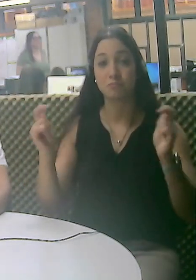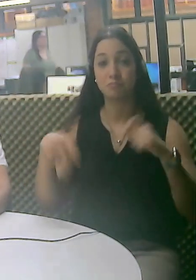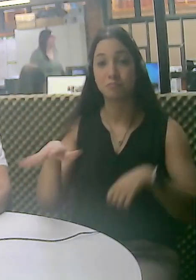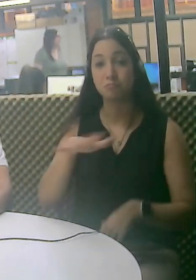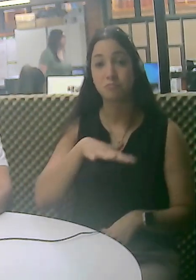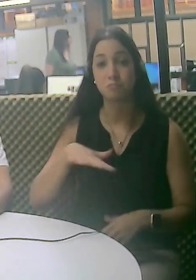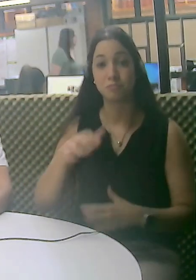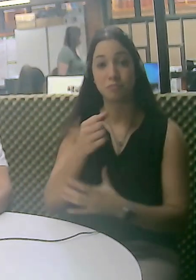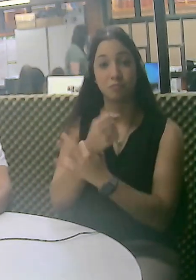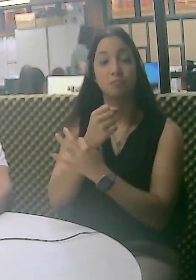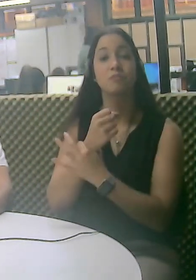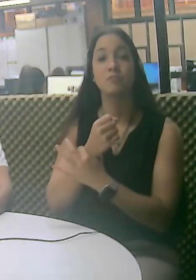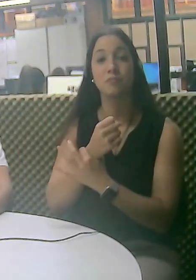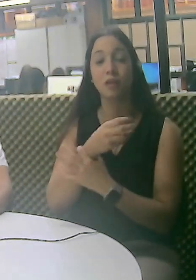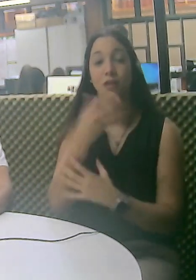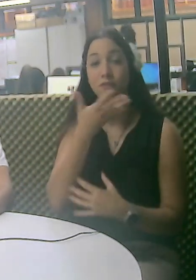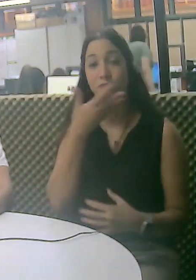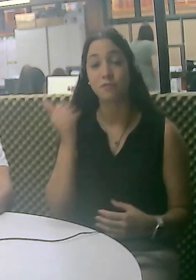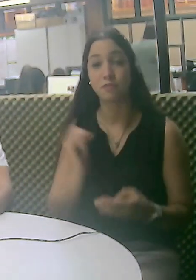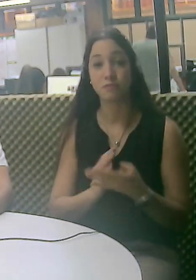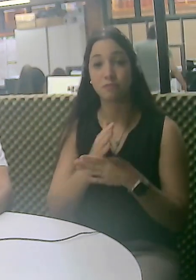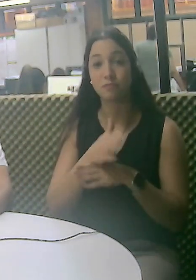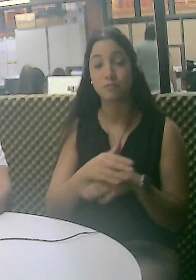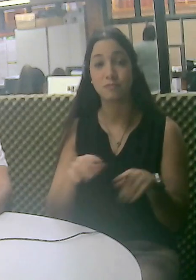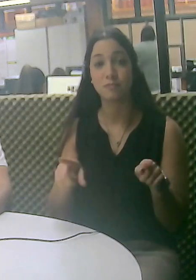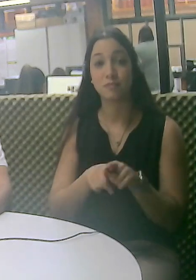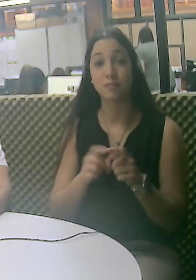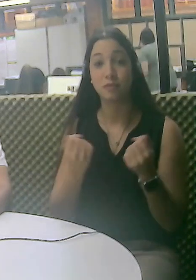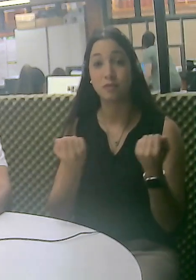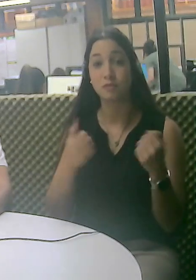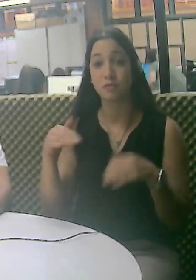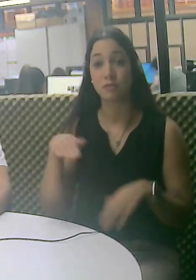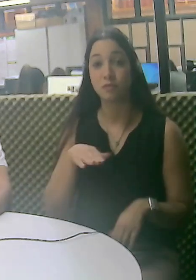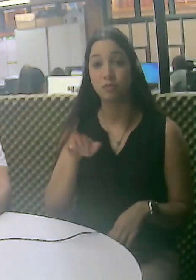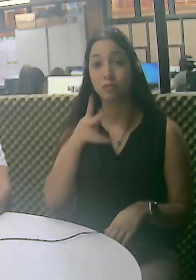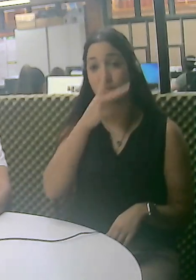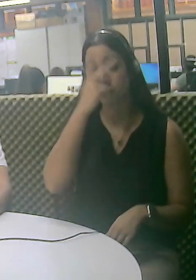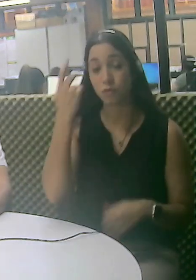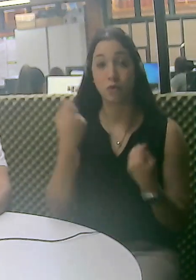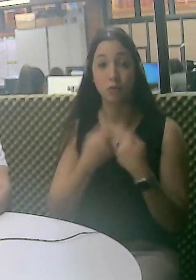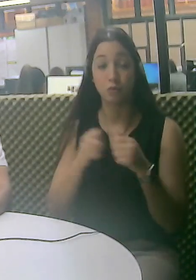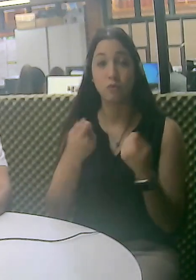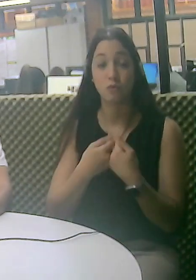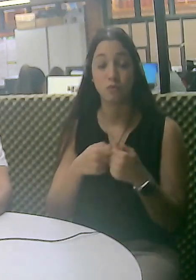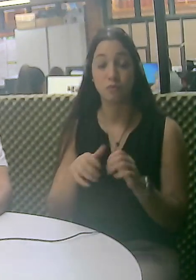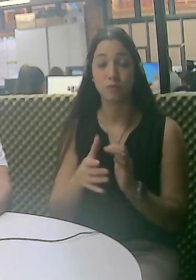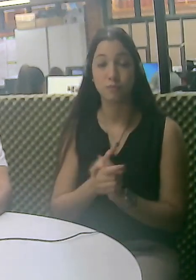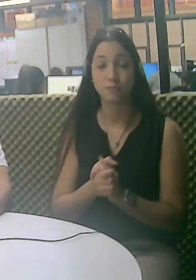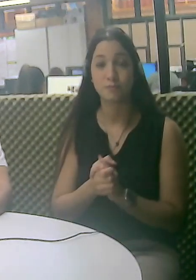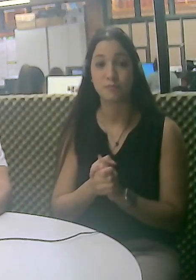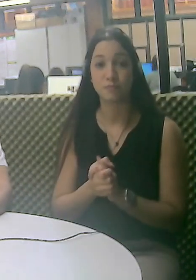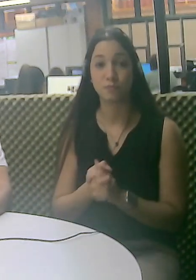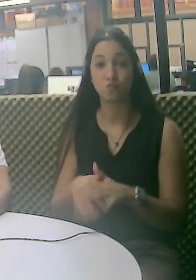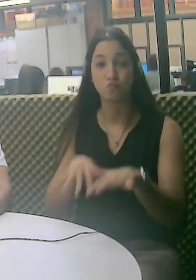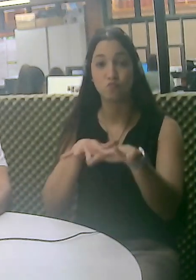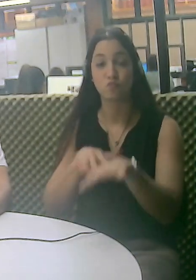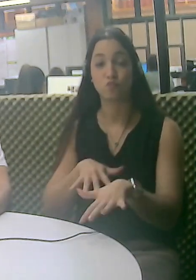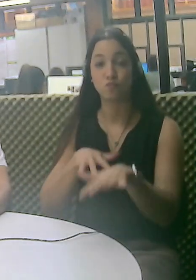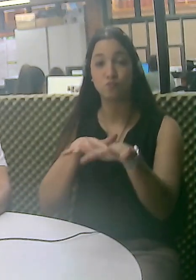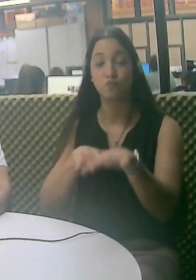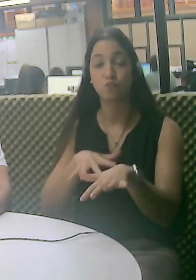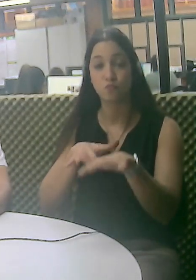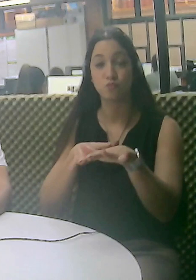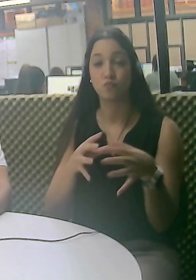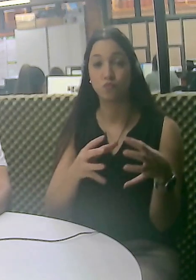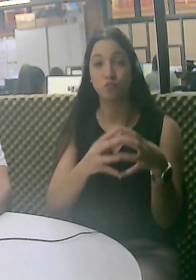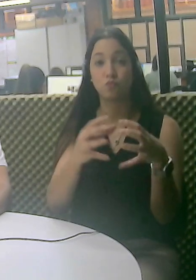mais seguro e de fácil acesso, inclusive para veículos e usuários do transporte público. Os desfiles das escolas de samba e